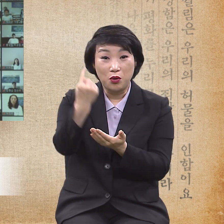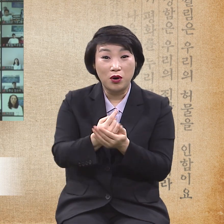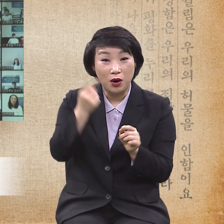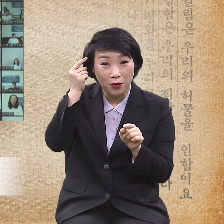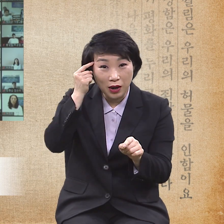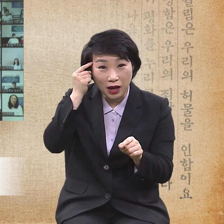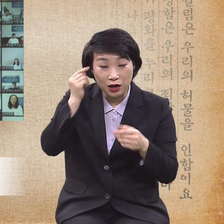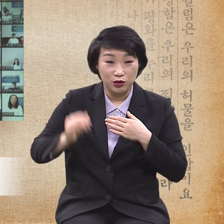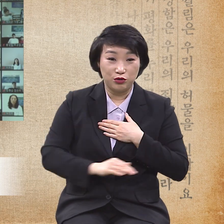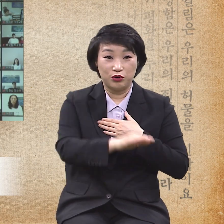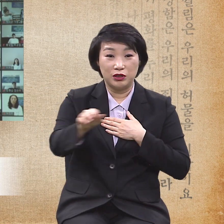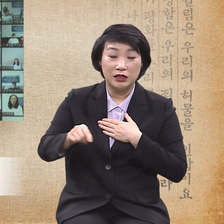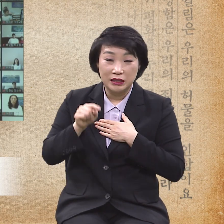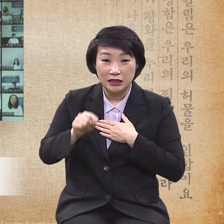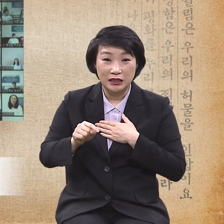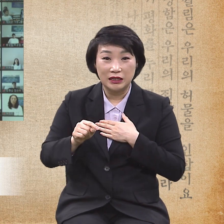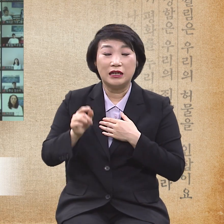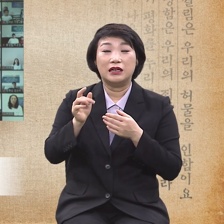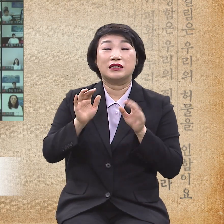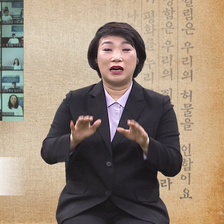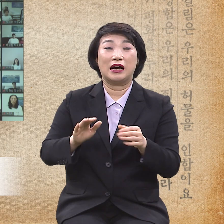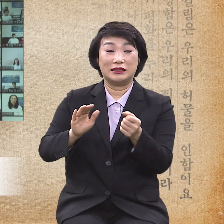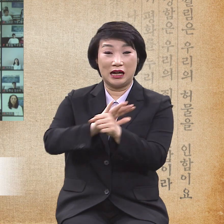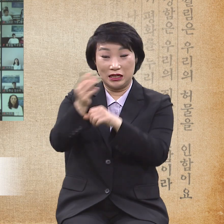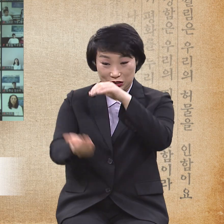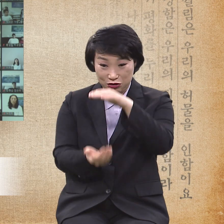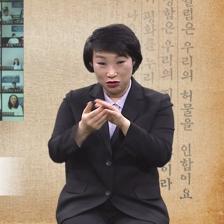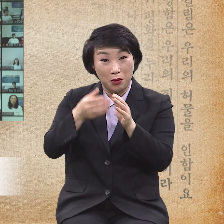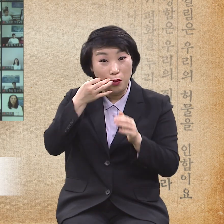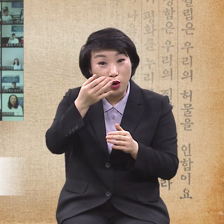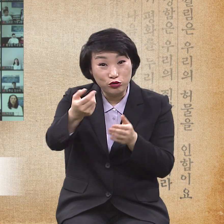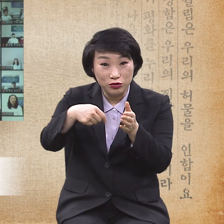것은 오히려 그 사랑을 이루기 위해서 오셨습니다.